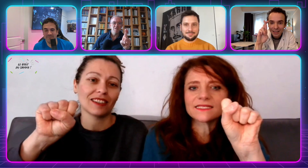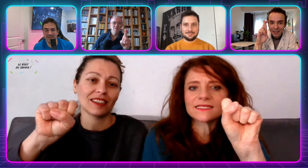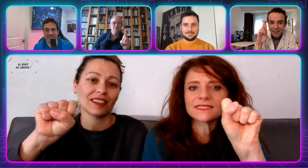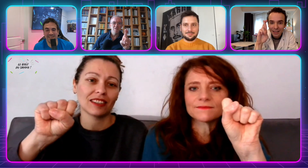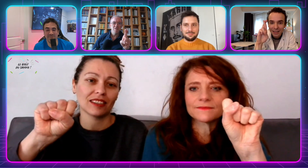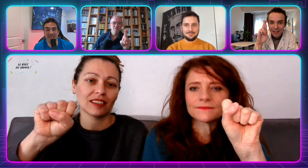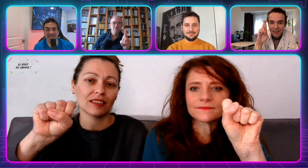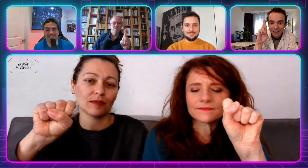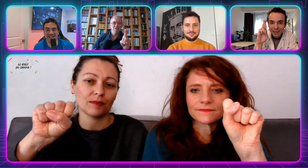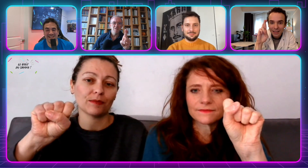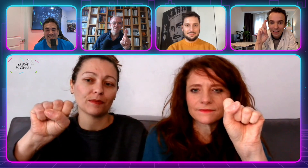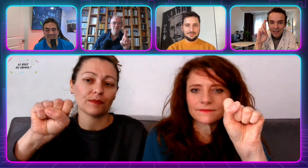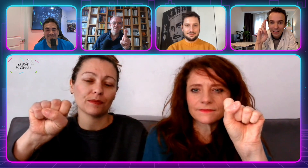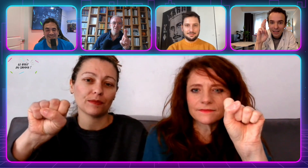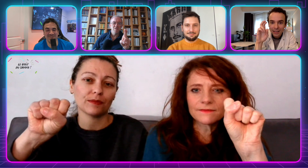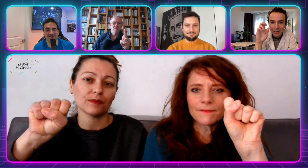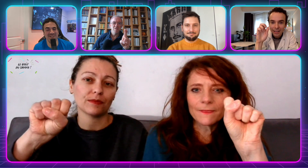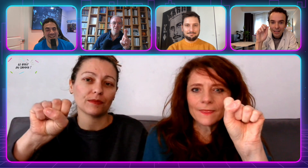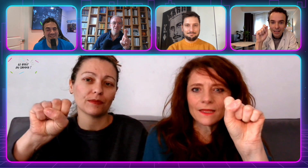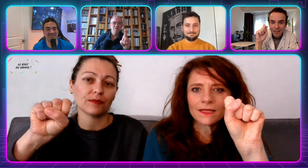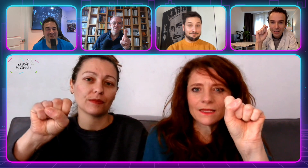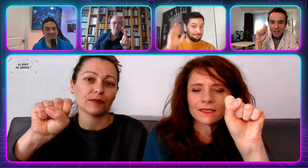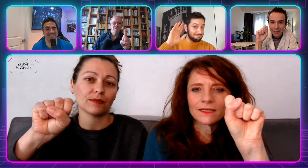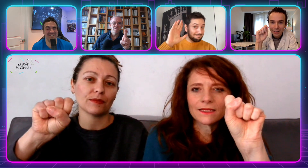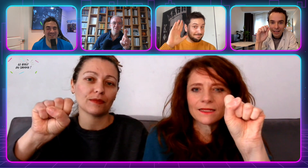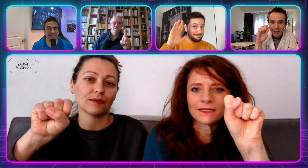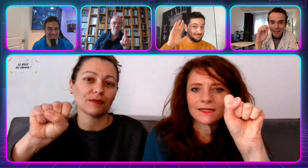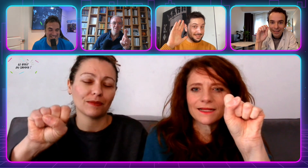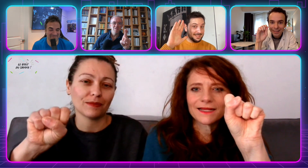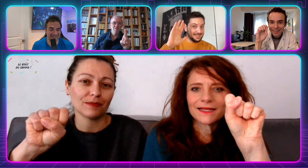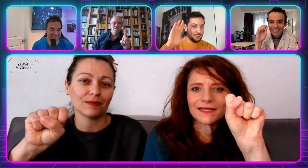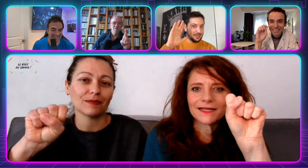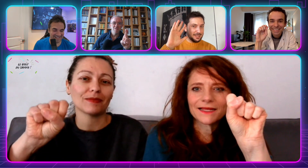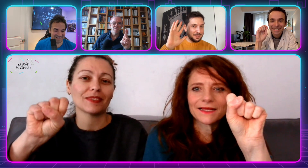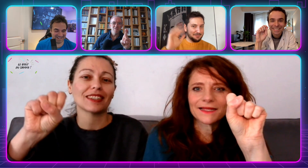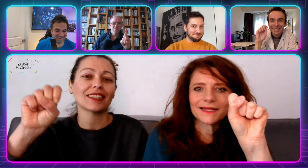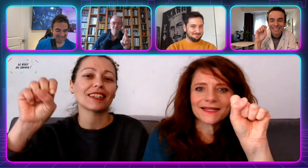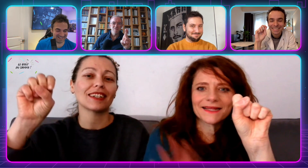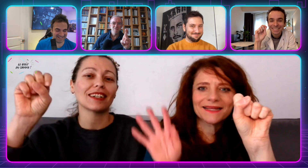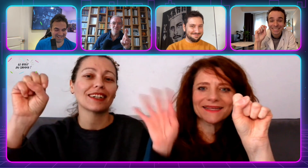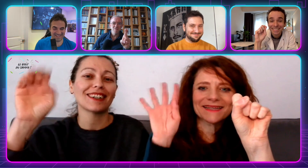S. Maxime Guény qui est là. Regardez, il est avec nous. Il est avec nous sur la langue des signes. Salut Maxime.